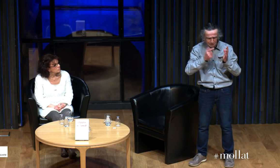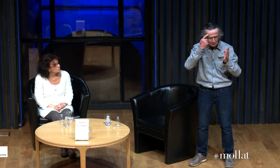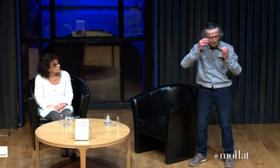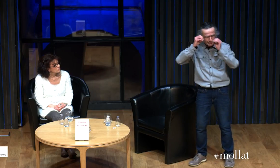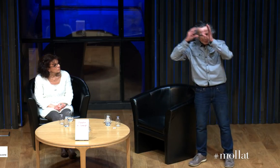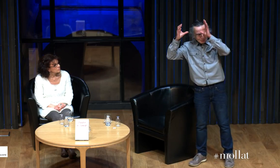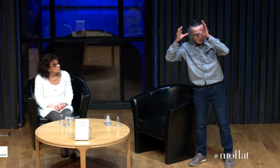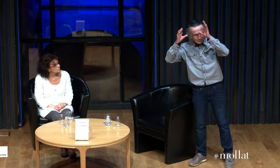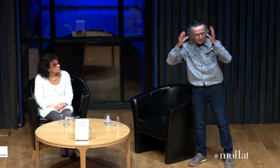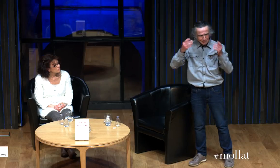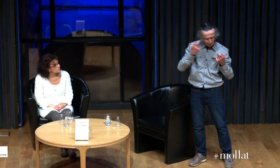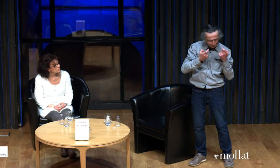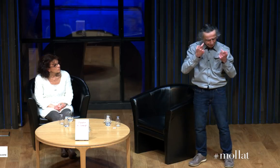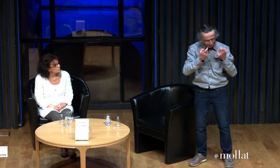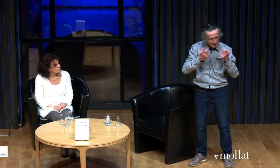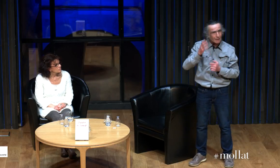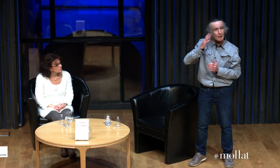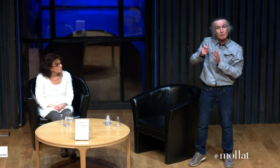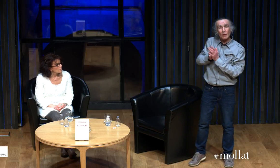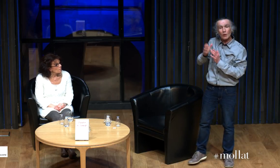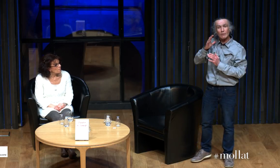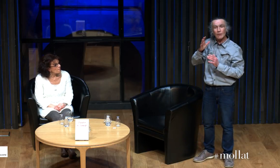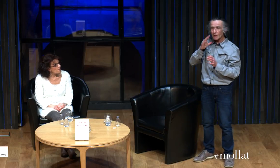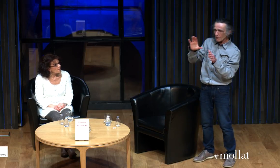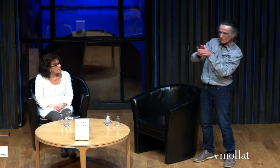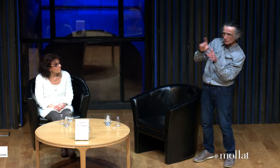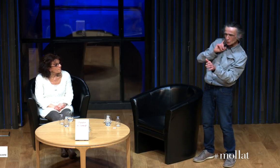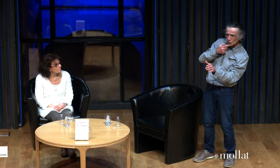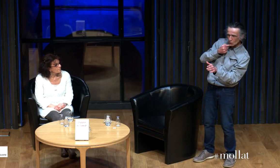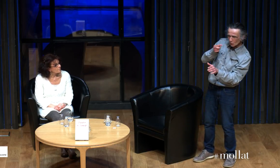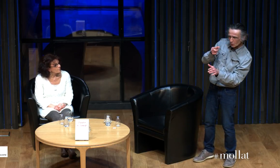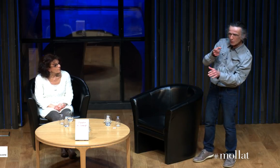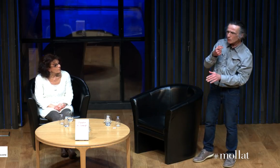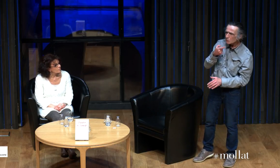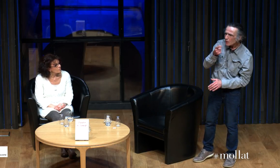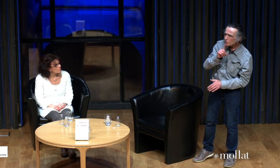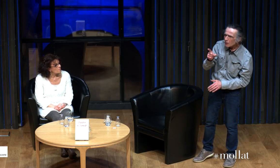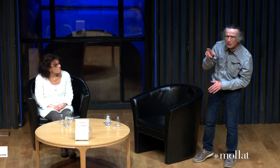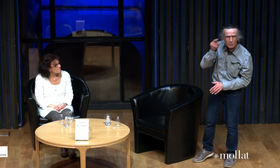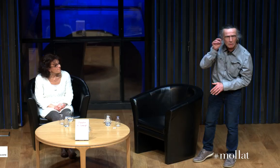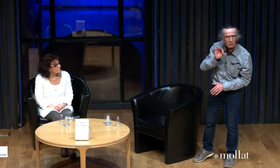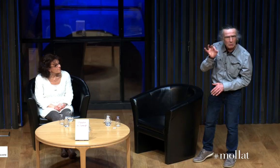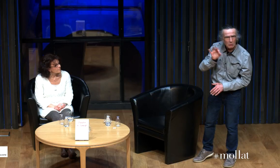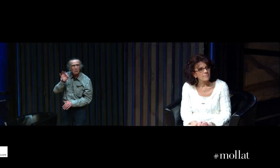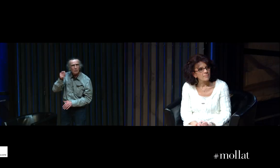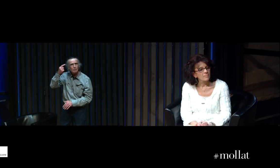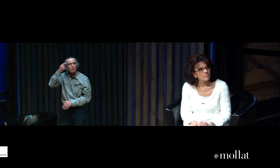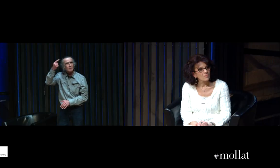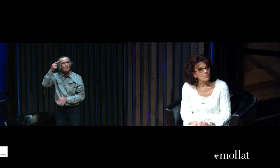signes. Il parle d'un moment où il a vu des personnes s'exprimer en langue des signes. Ça lui évoque quelque chose. Il réfléchit autour de